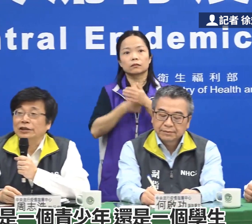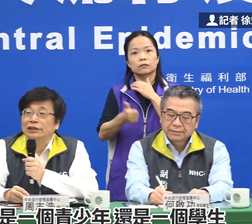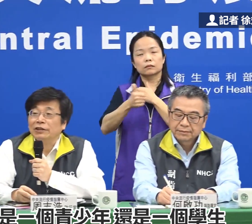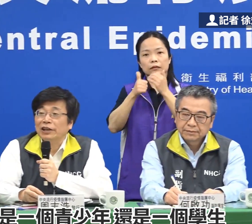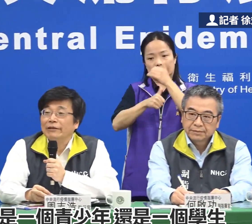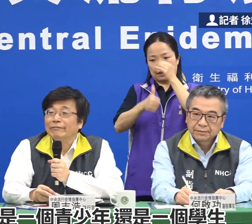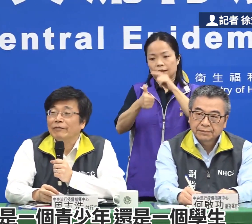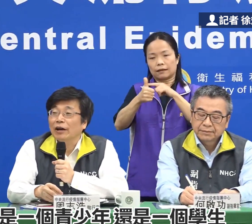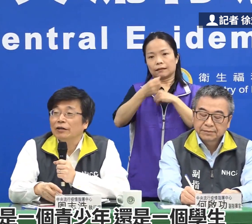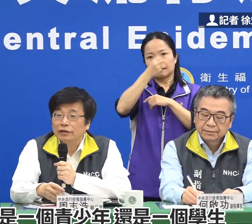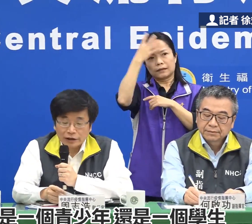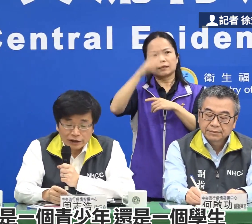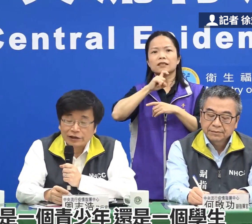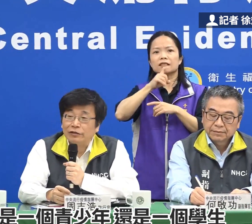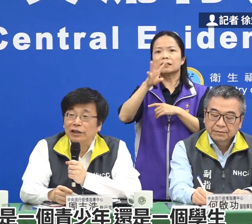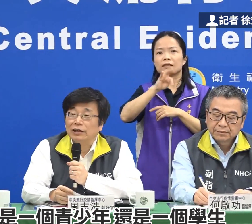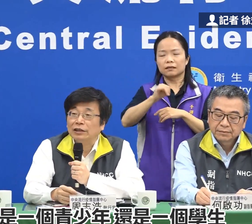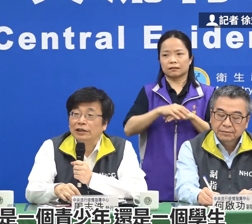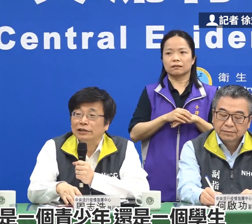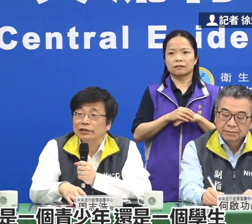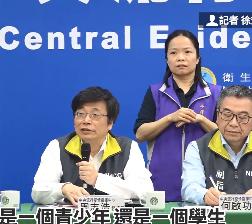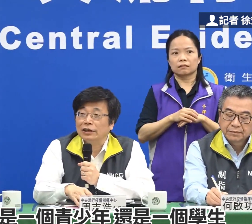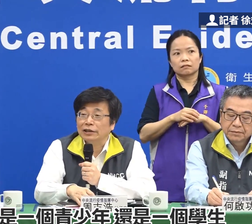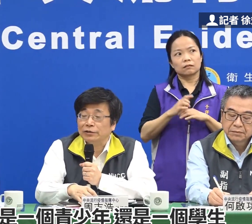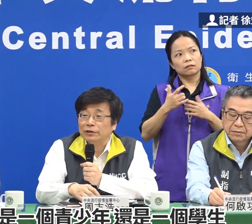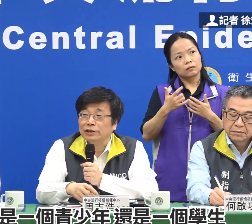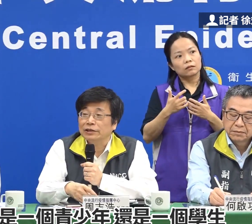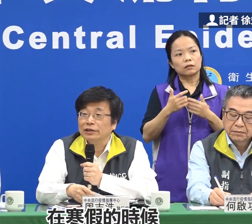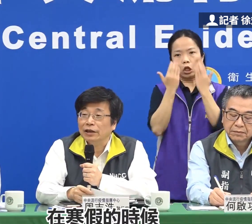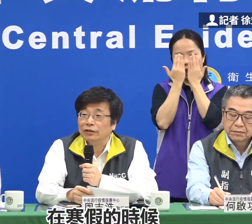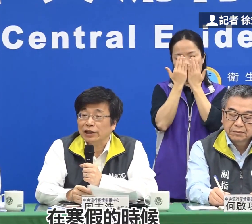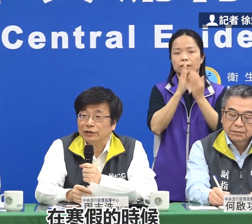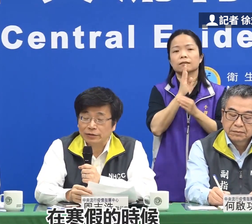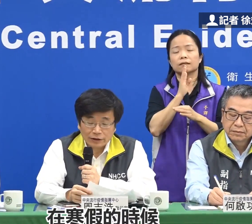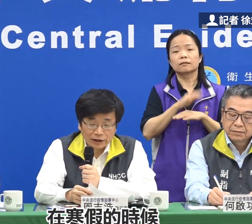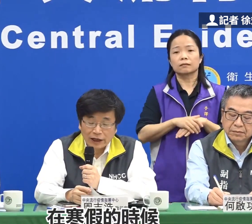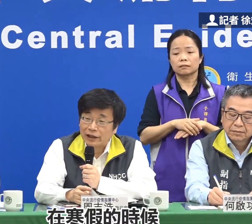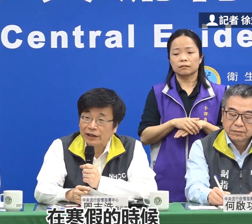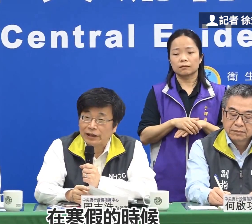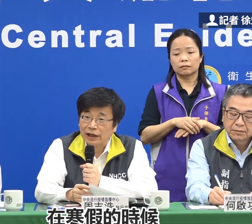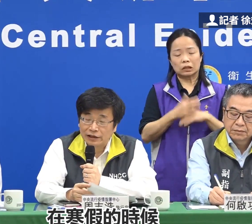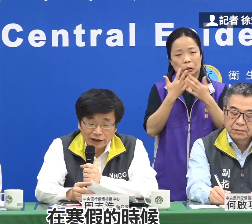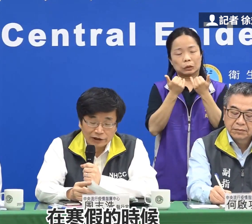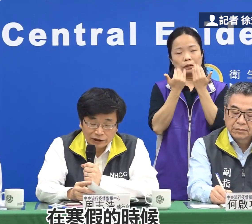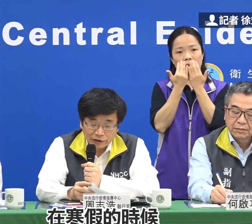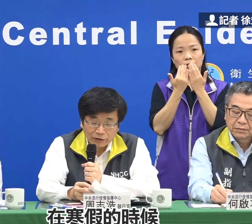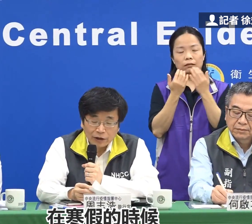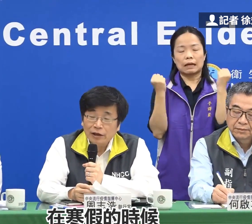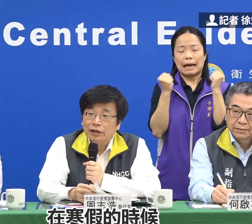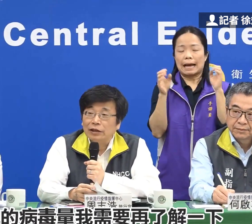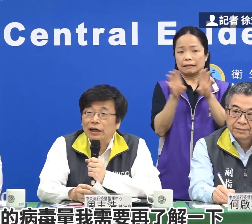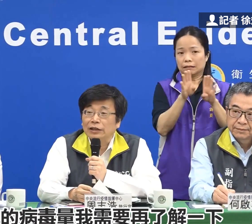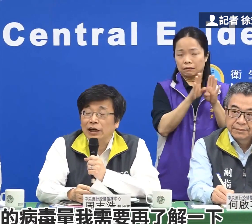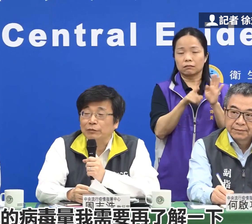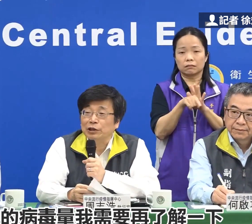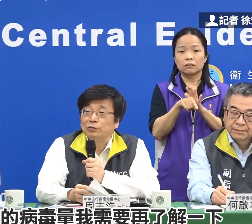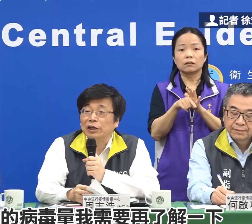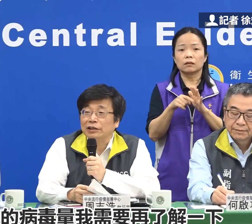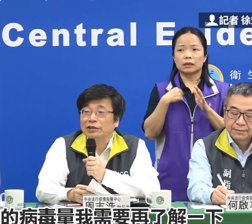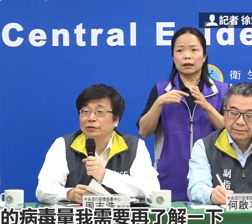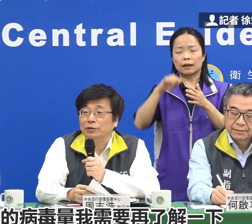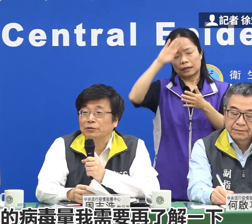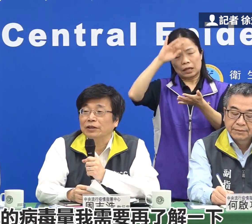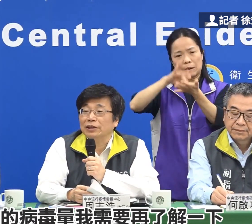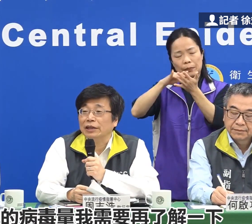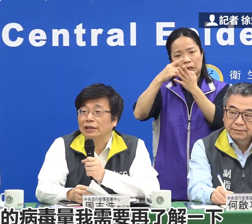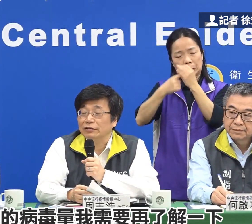一个青少年，哈，一个青少年，那当然是还是学生，哈，在寒假的时候，那他的病毒